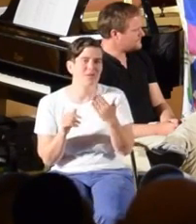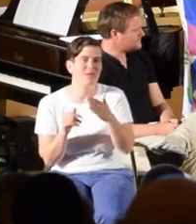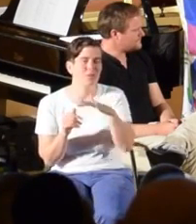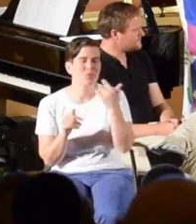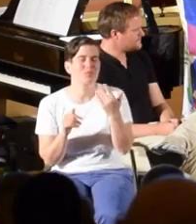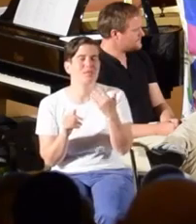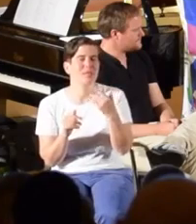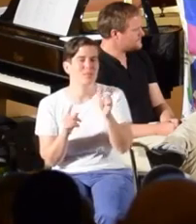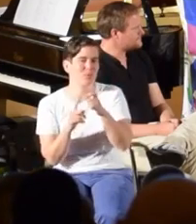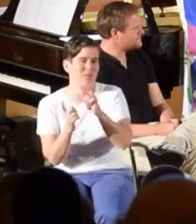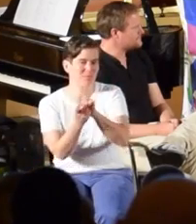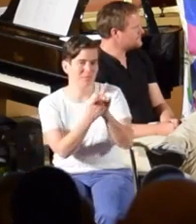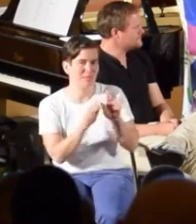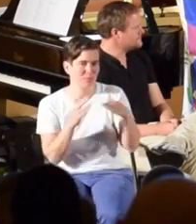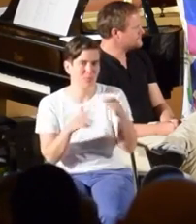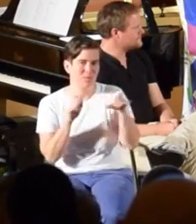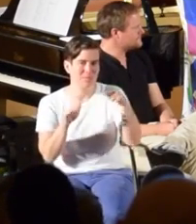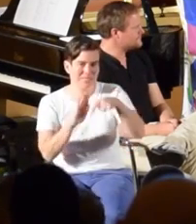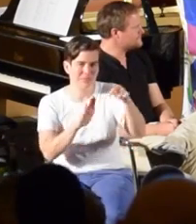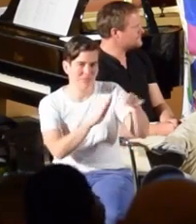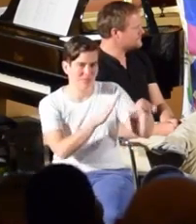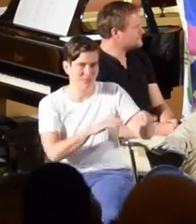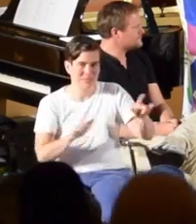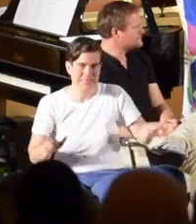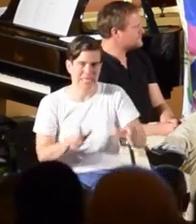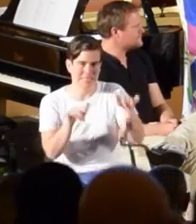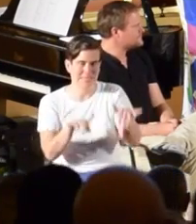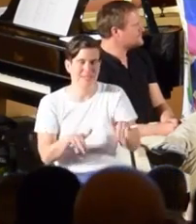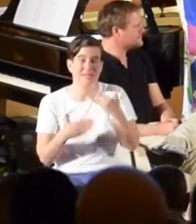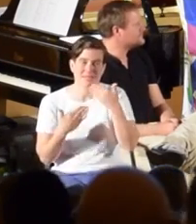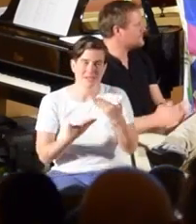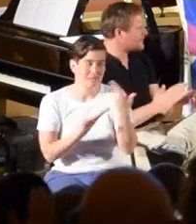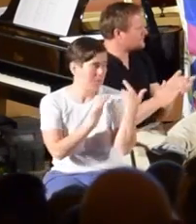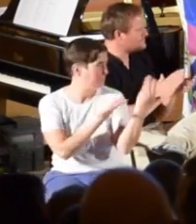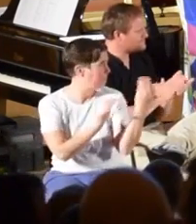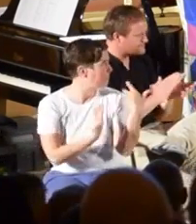positiven Begegnungen diese Themen zu vertiefen. Herzlichen Dank an euch.